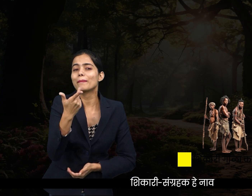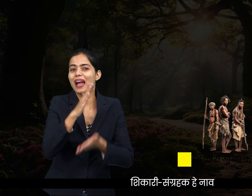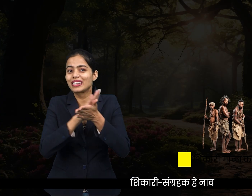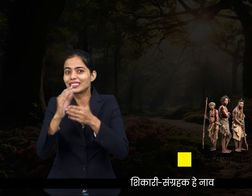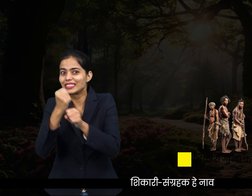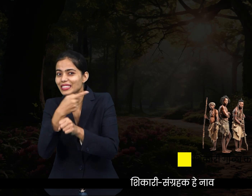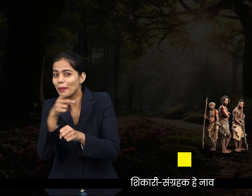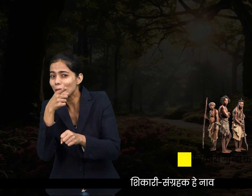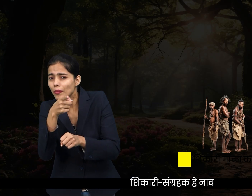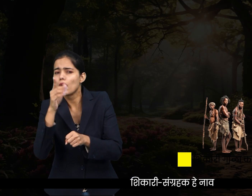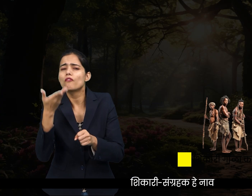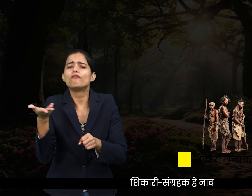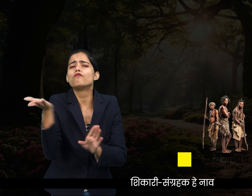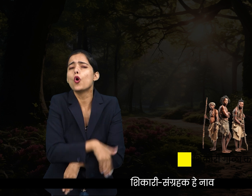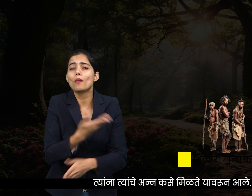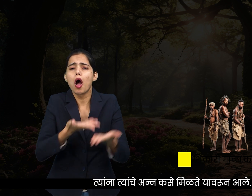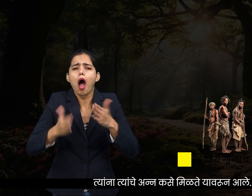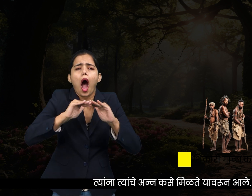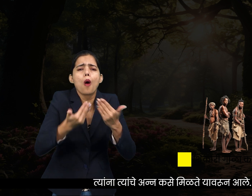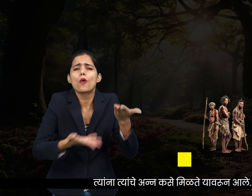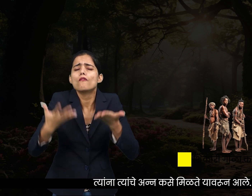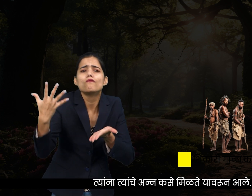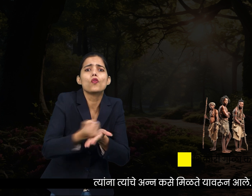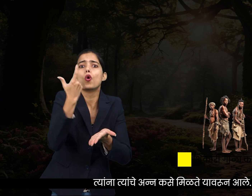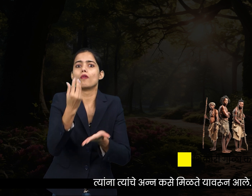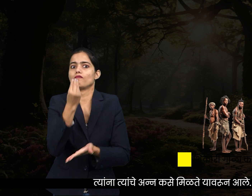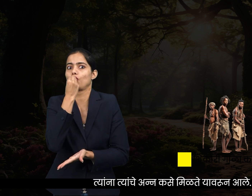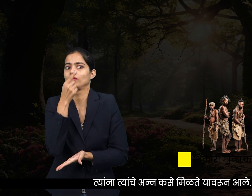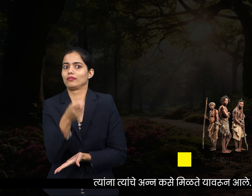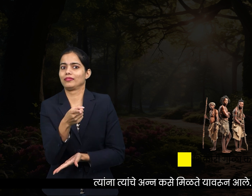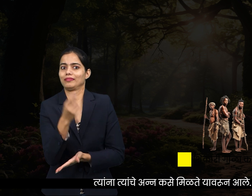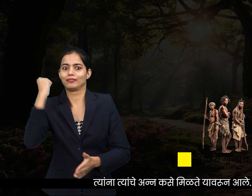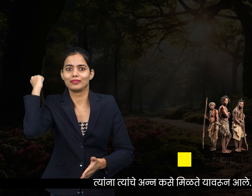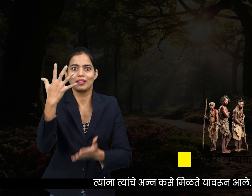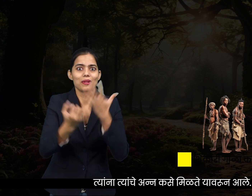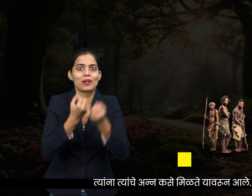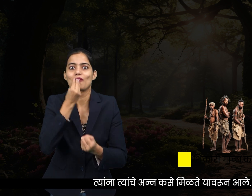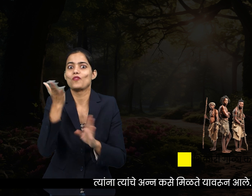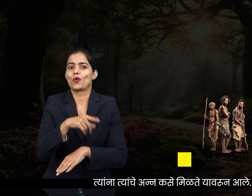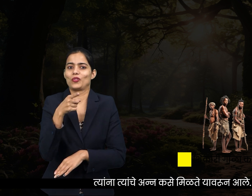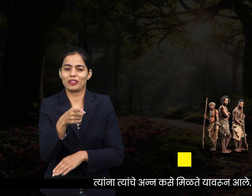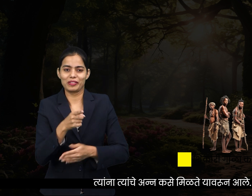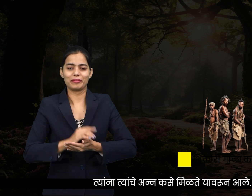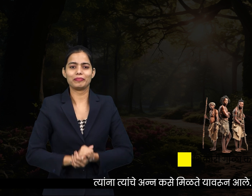शिकारी संग्रहक हे नाव त्यांना त्यांचे अन्न कसे मिळते यावरून आले.